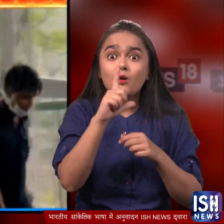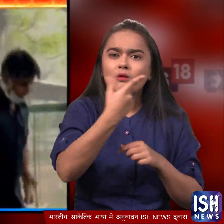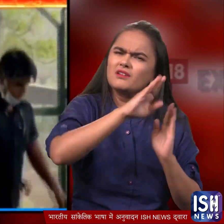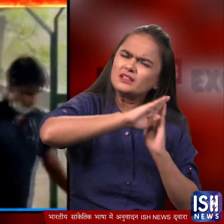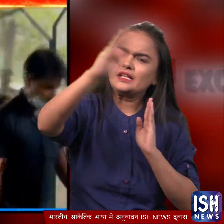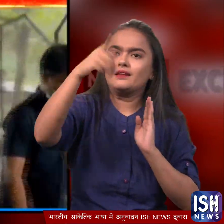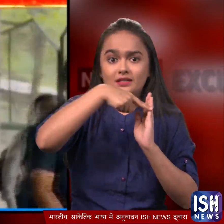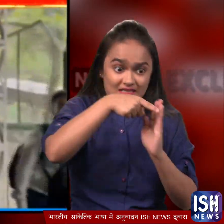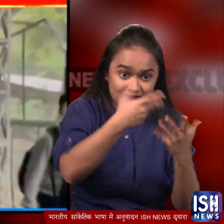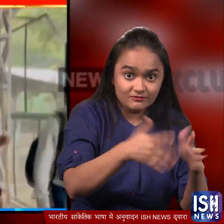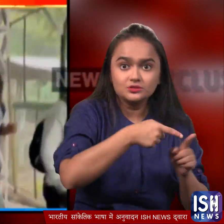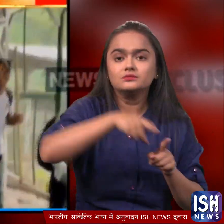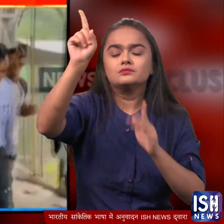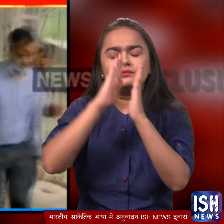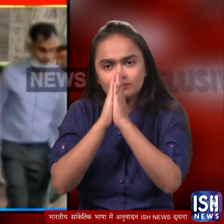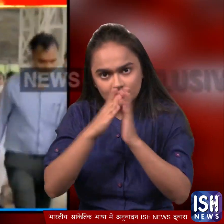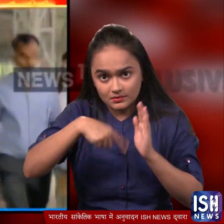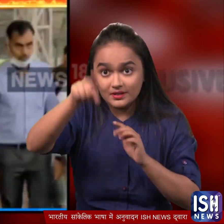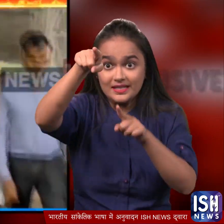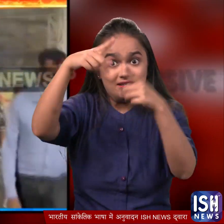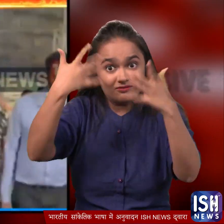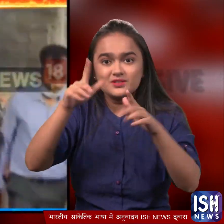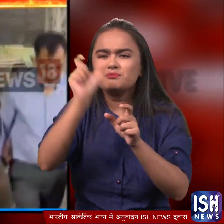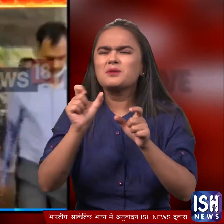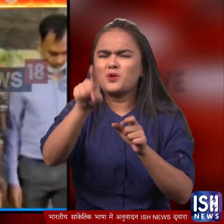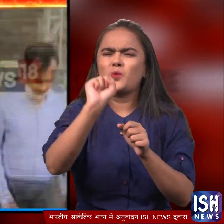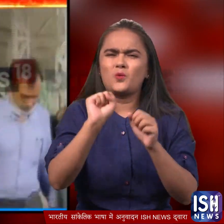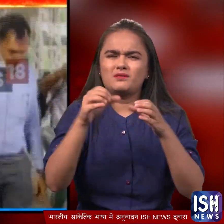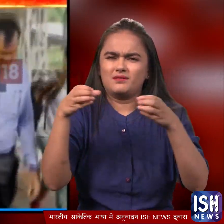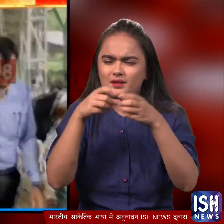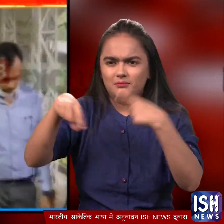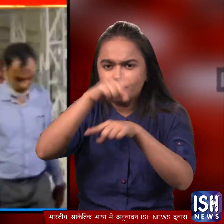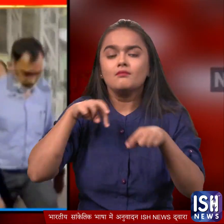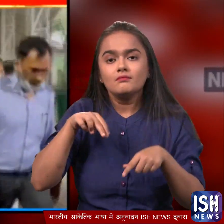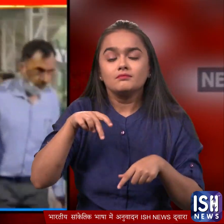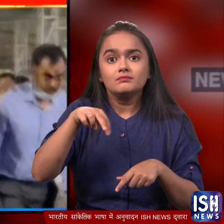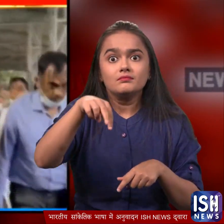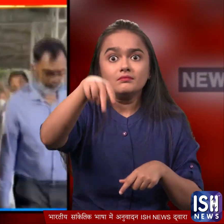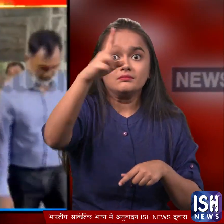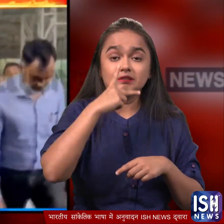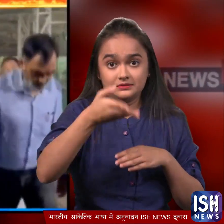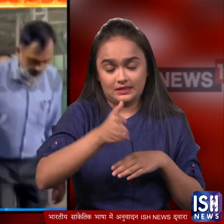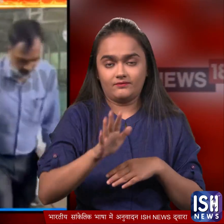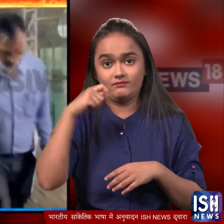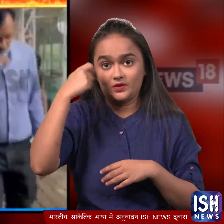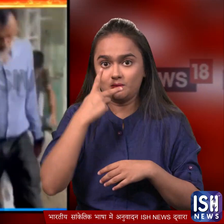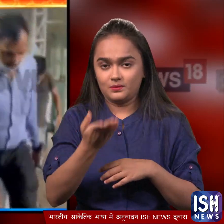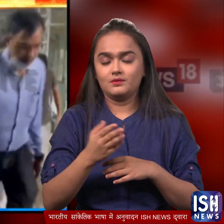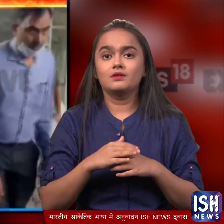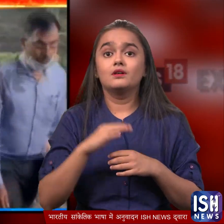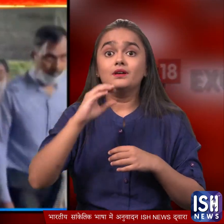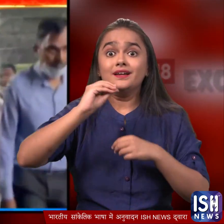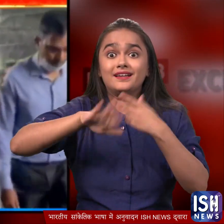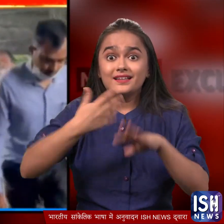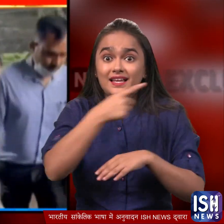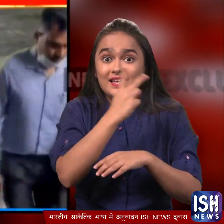राहुल सीधे वैष्णो देवी के दर्शन के लिए रवाना हो गए। सामने आई तस्वीरों में राहुल गांधी अपने कार्यकर्ताओं के साथ मंदिर की तरफ पैदल बढ़ते नजर आए।